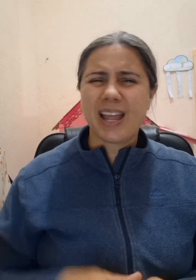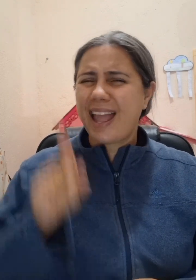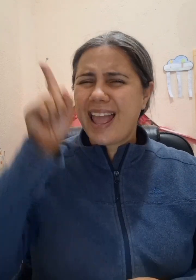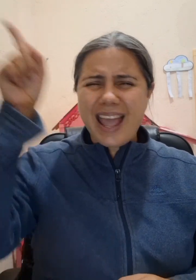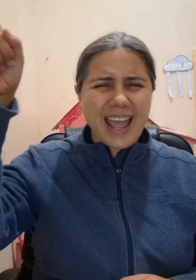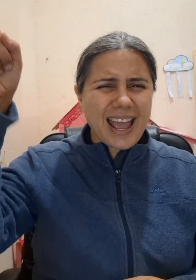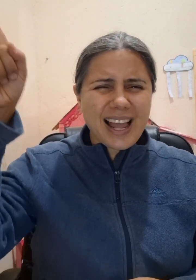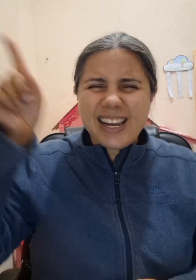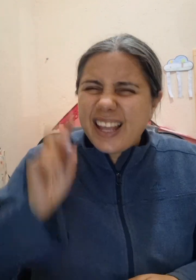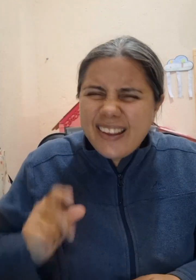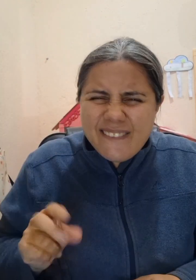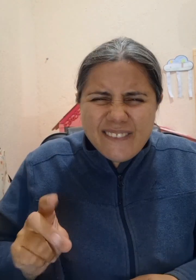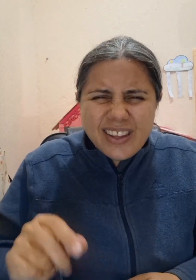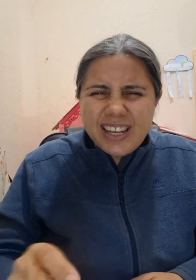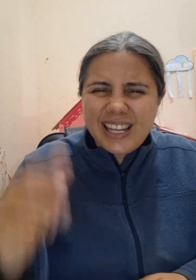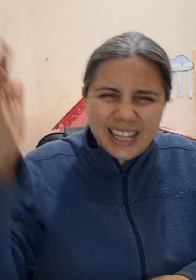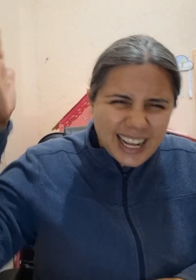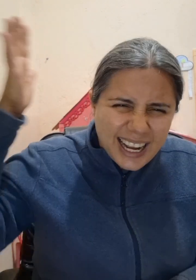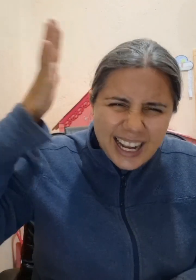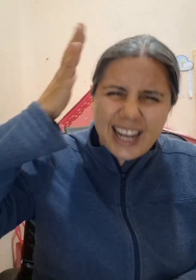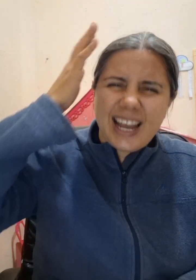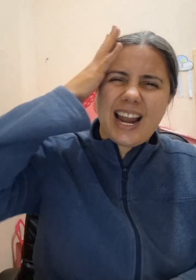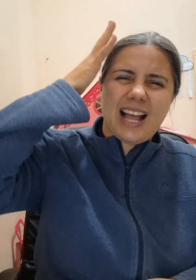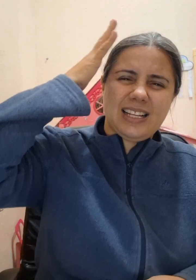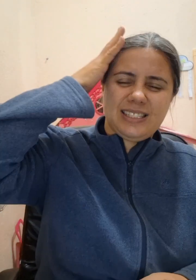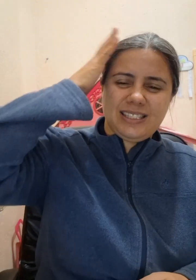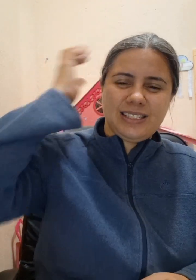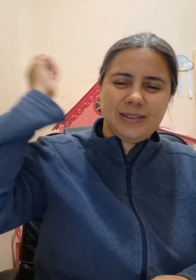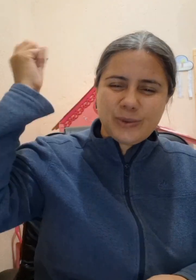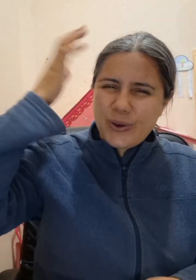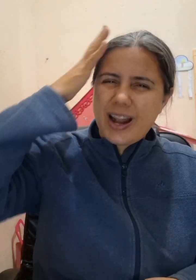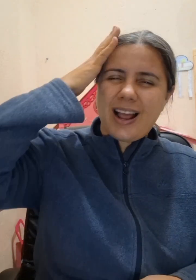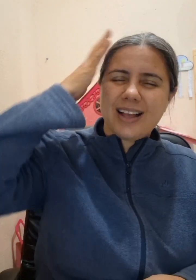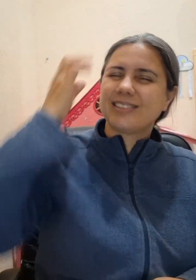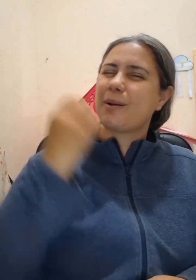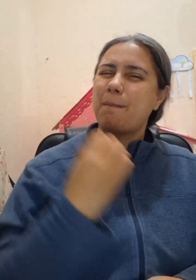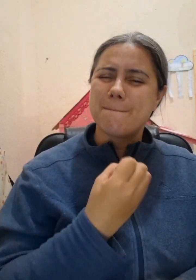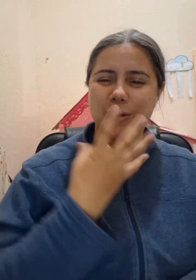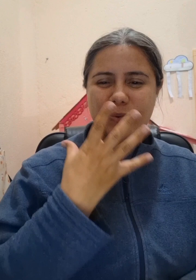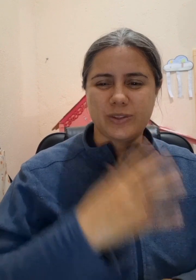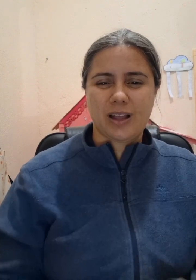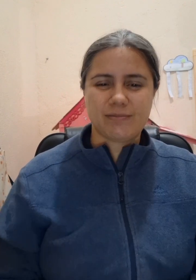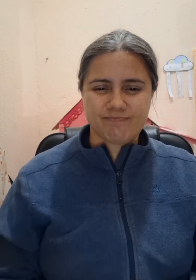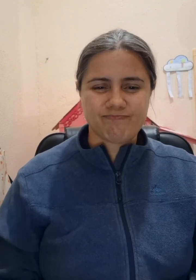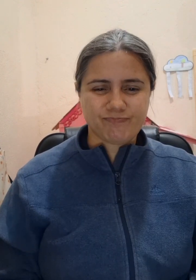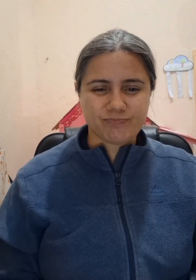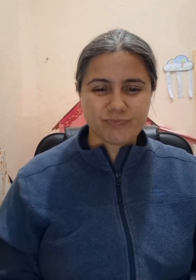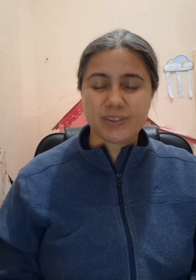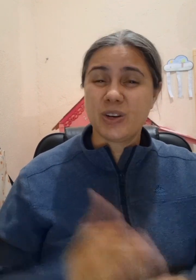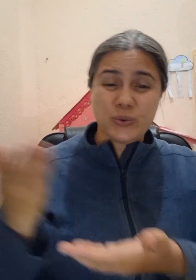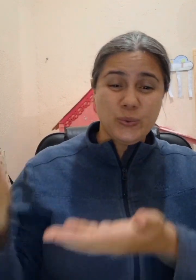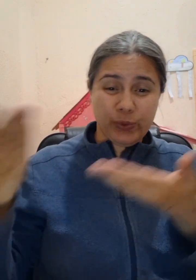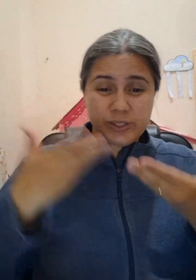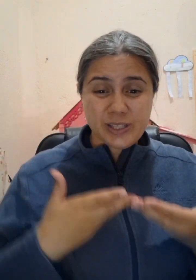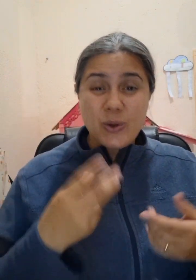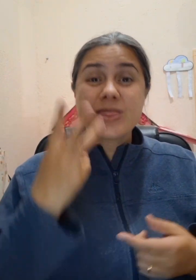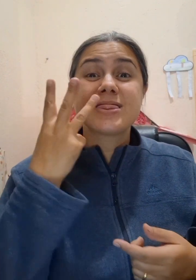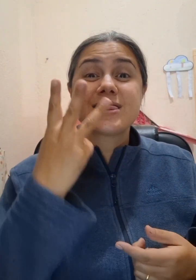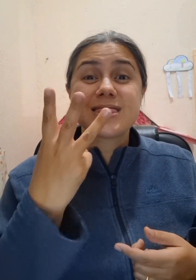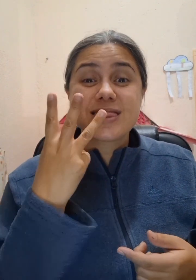Ele. Ele, pela sua infinita graça e bondade,